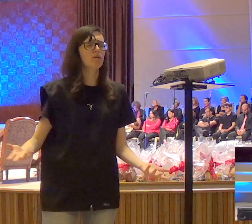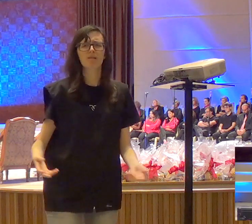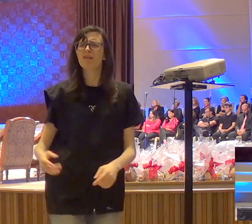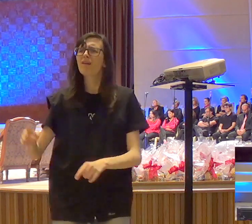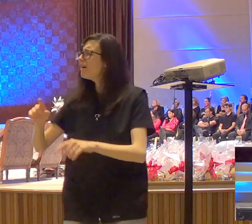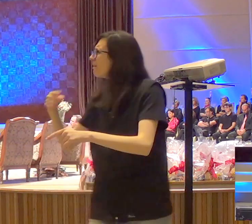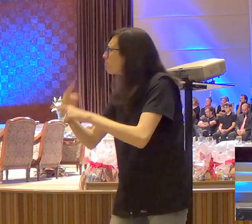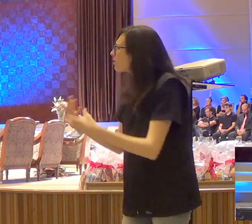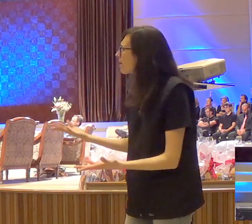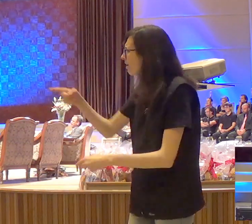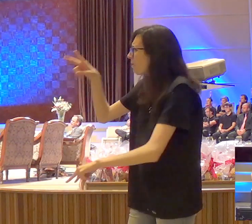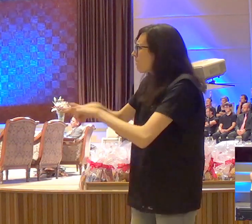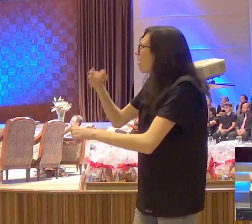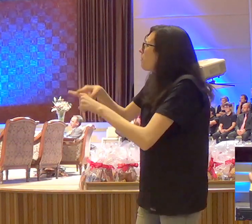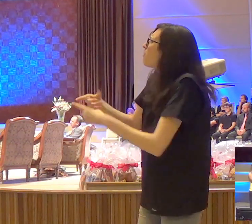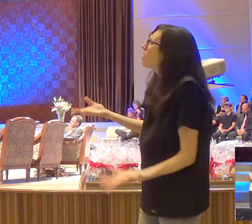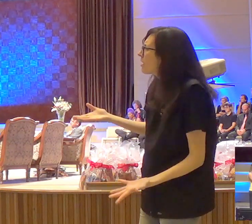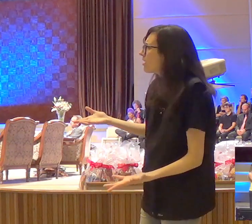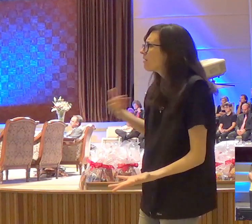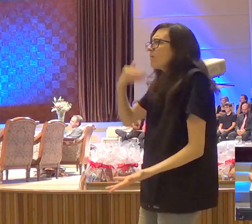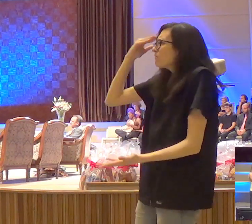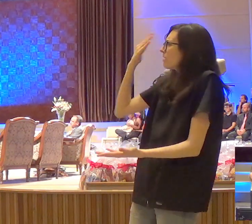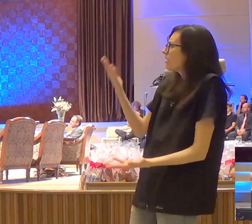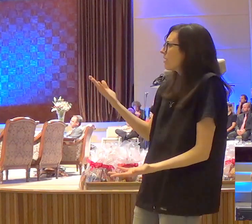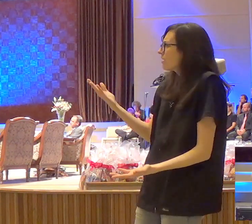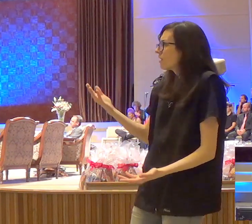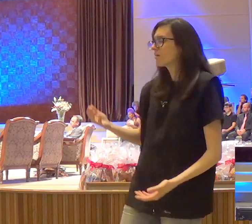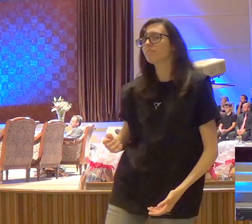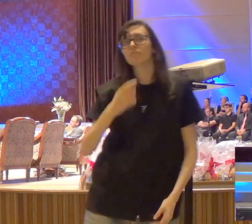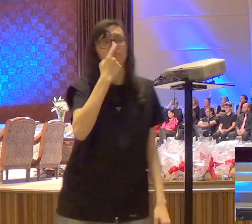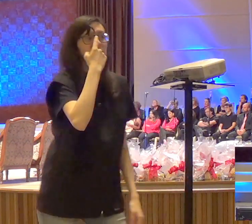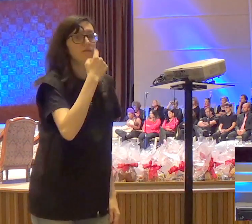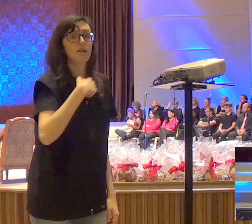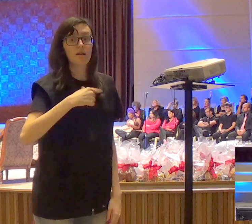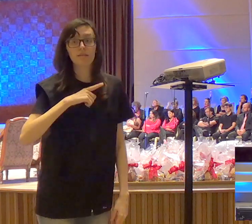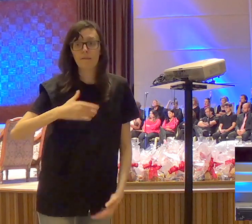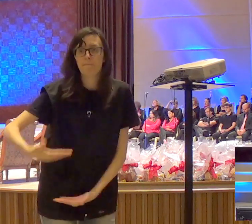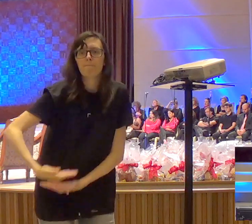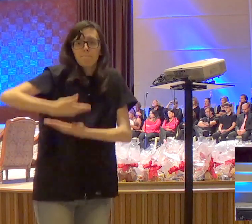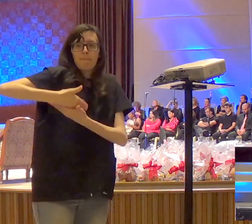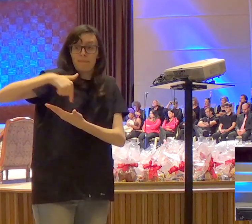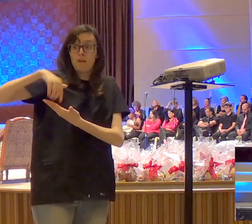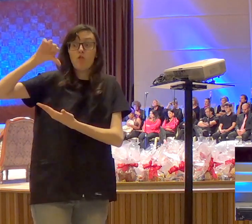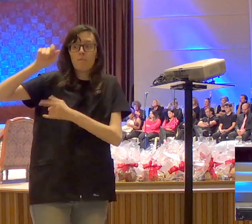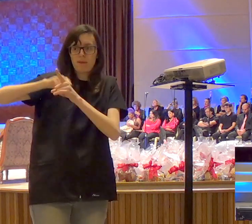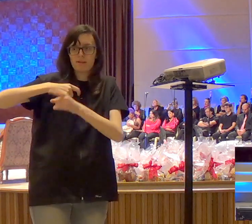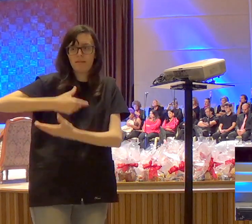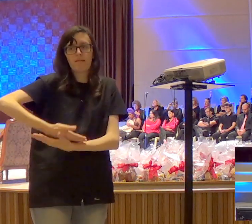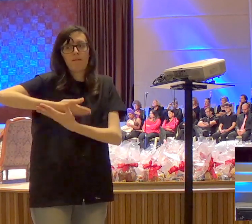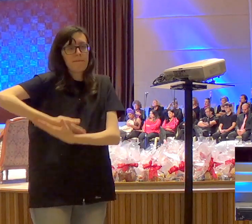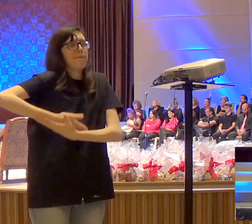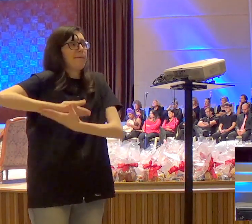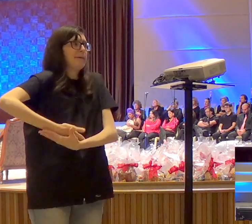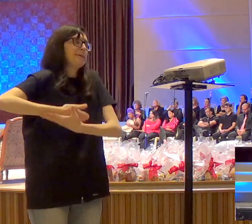está aqui dentro? A Catherine perguntou. Holding her 9-month-old baby. E segurando o seu bebê de 9 meses. And she